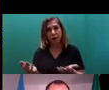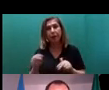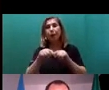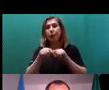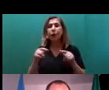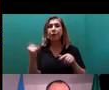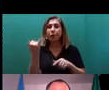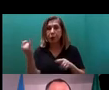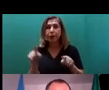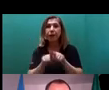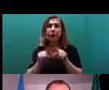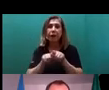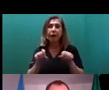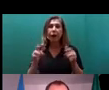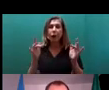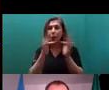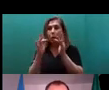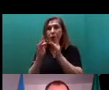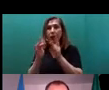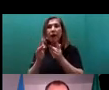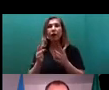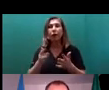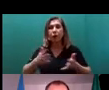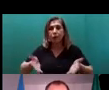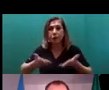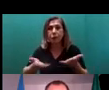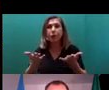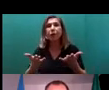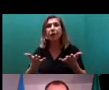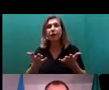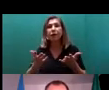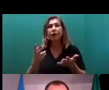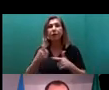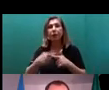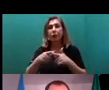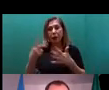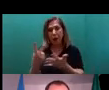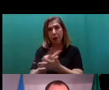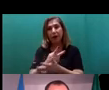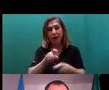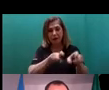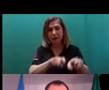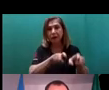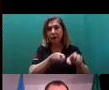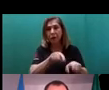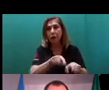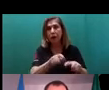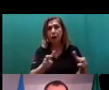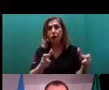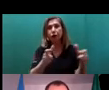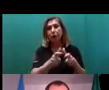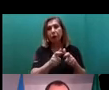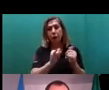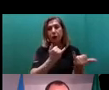e eliminar a exclusão digital, que muitas vezes acontece nas zonas rurais e reduzem o acesso à